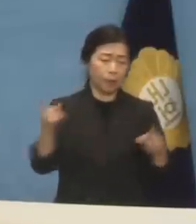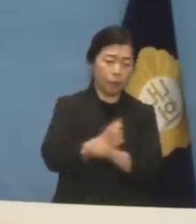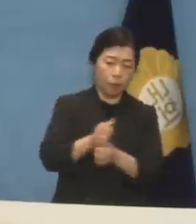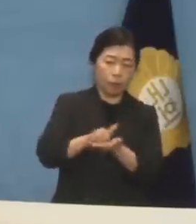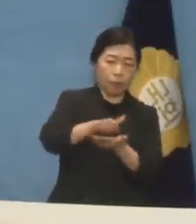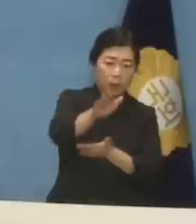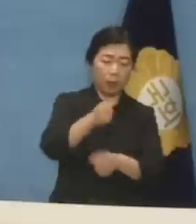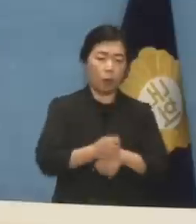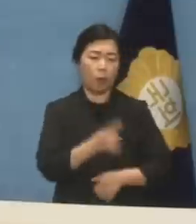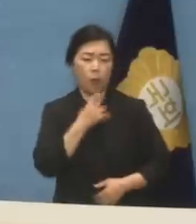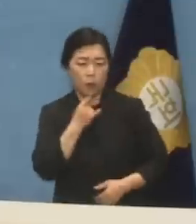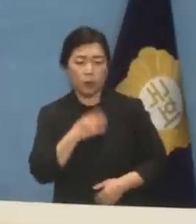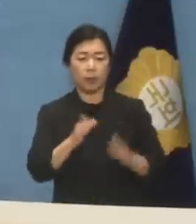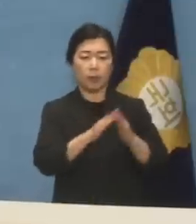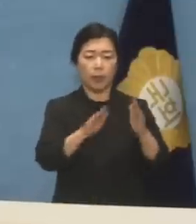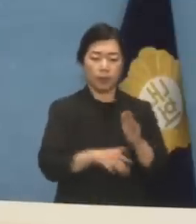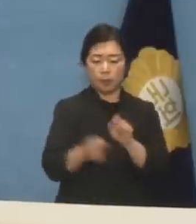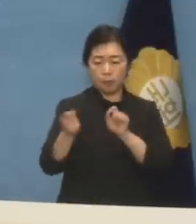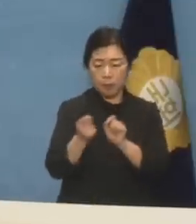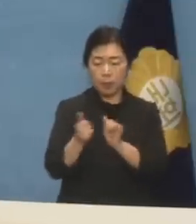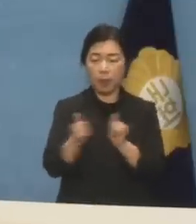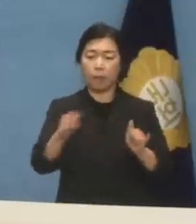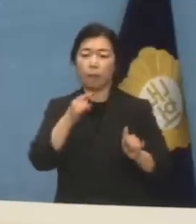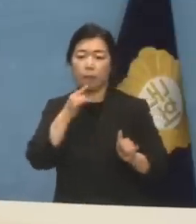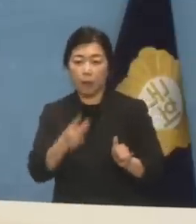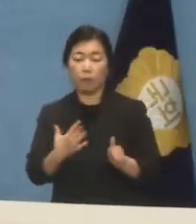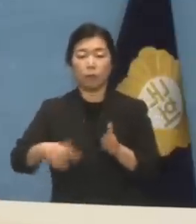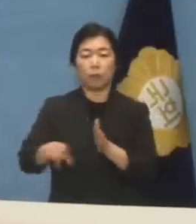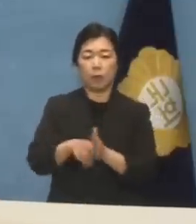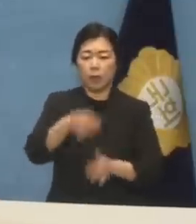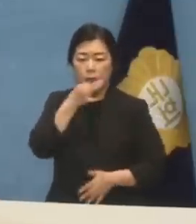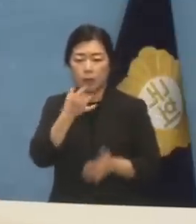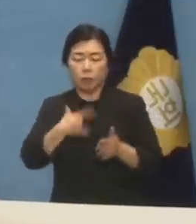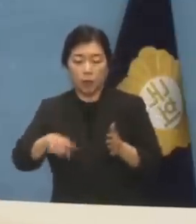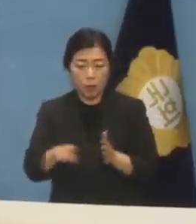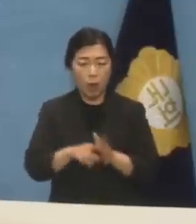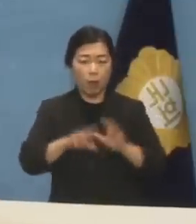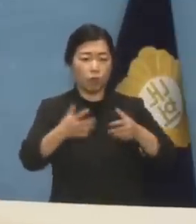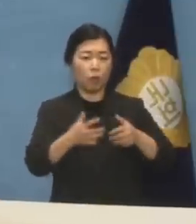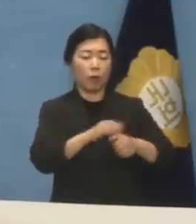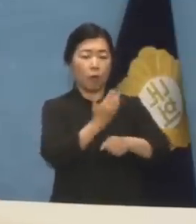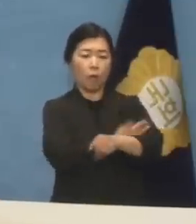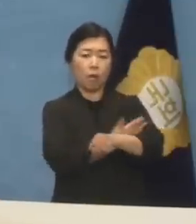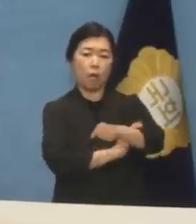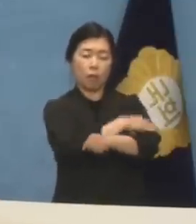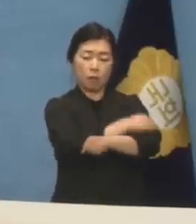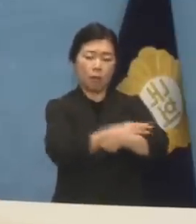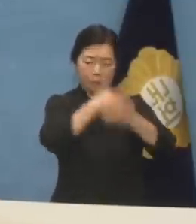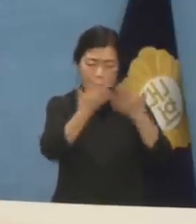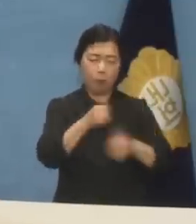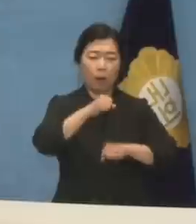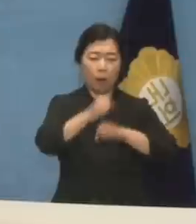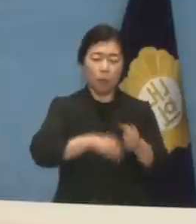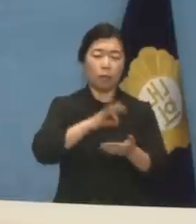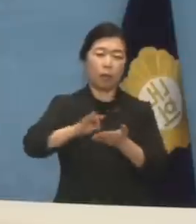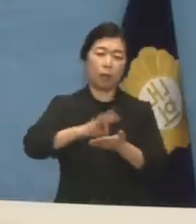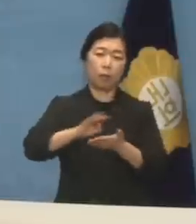적으로 돌리고 오로지 가족과 측근의 이익을 사수하기 위해 국가 공권력을